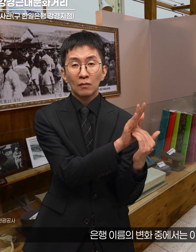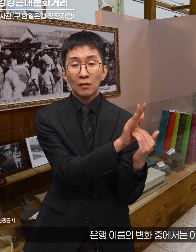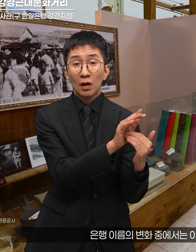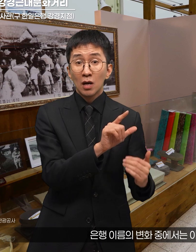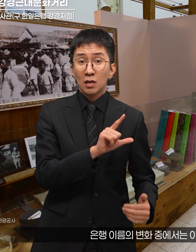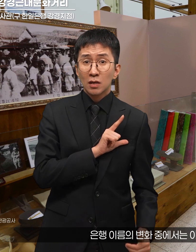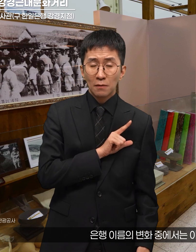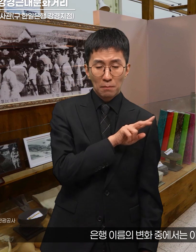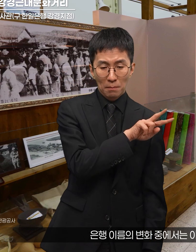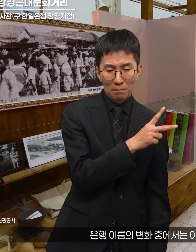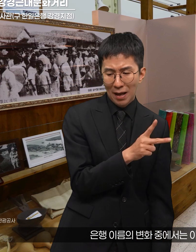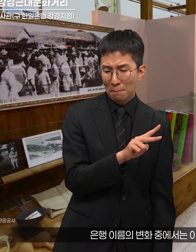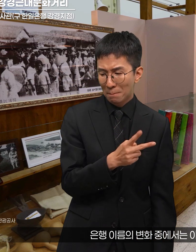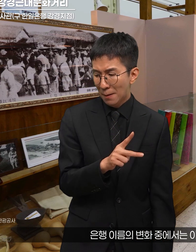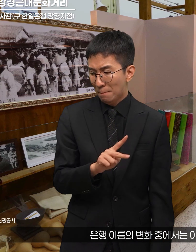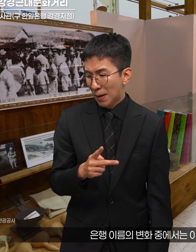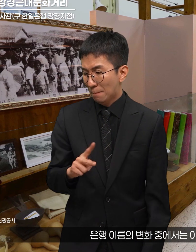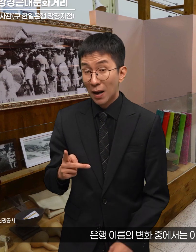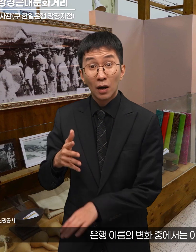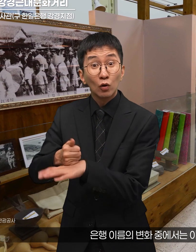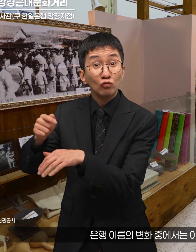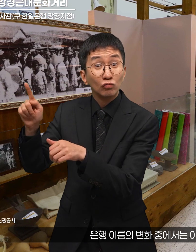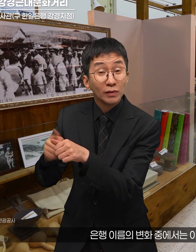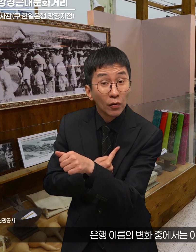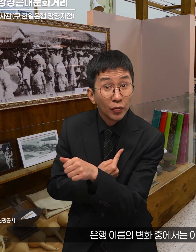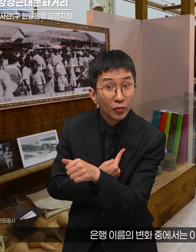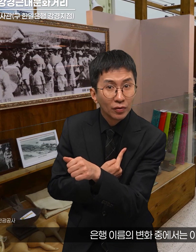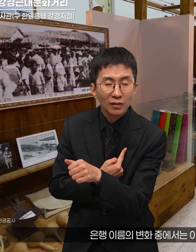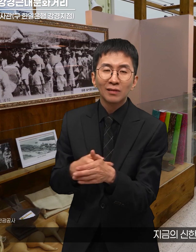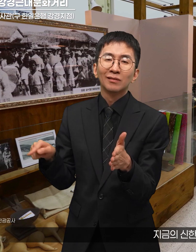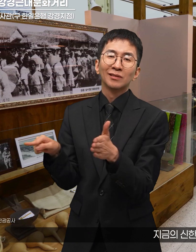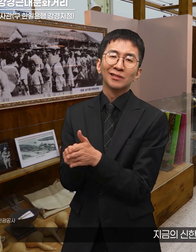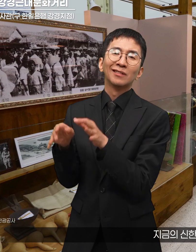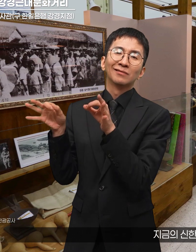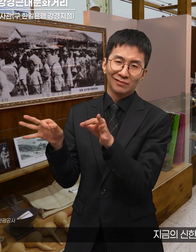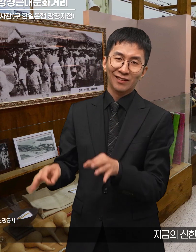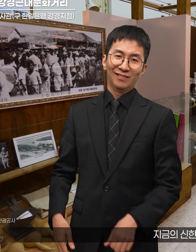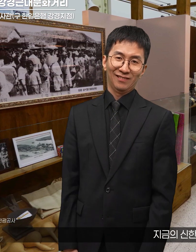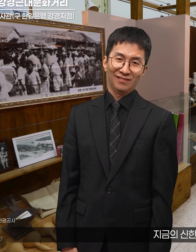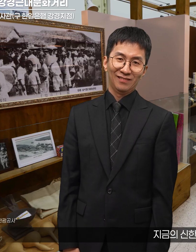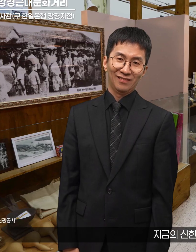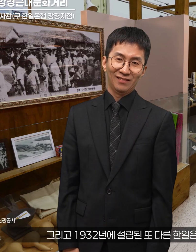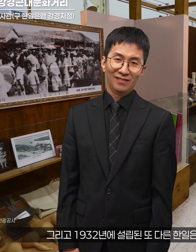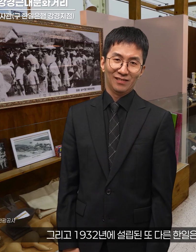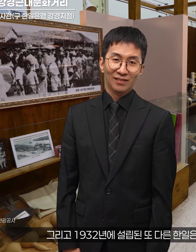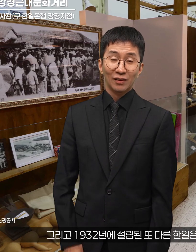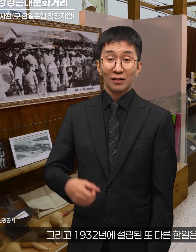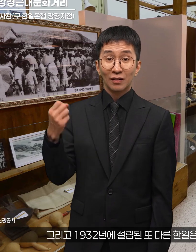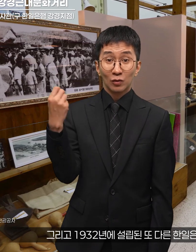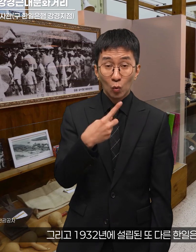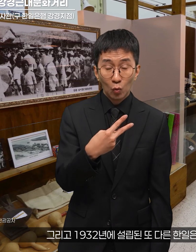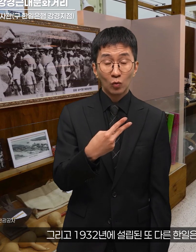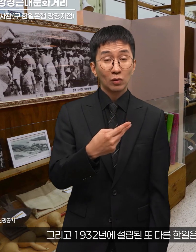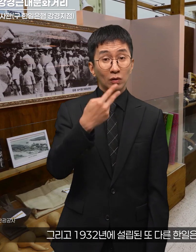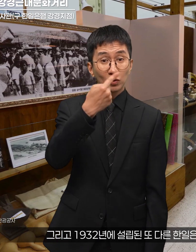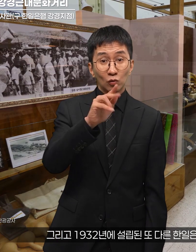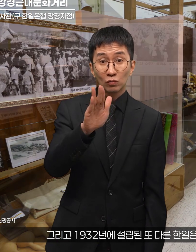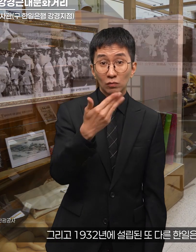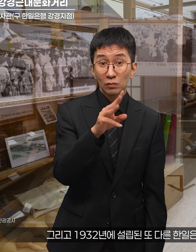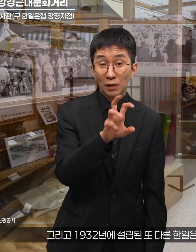변화 중에서는 아마 들어보셨을 겁니다. 지금의 신한은행, 그리고 1932년에